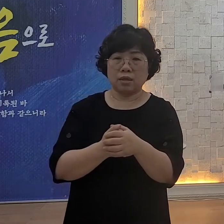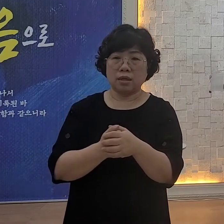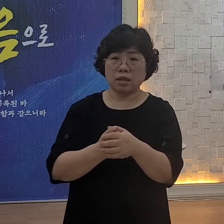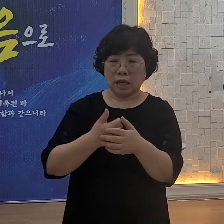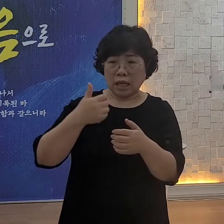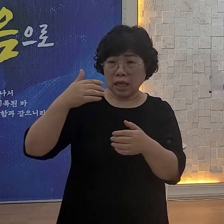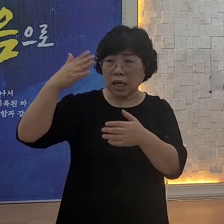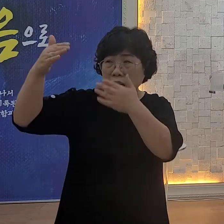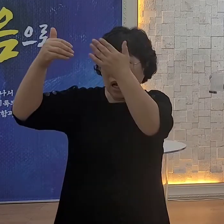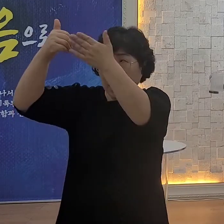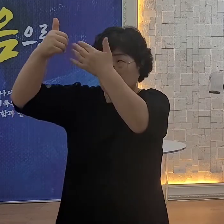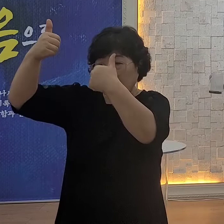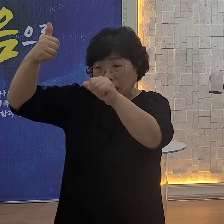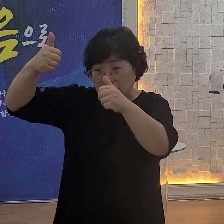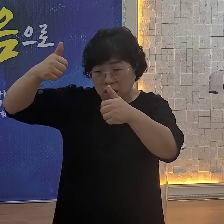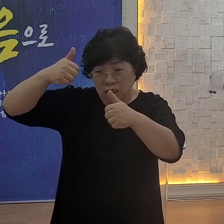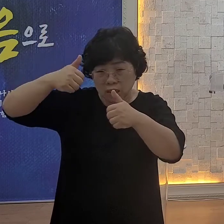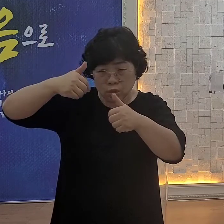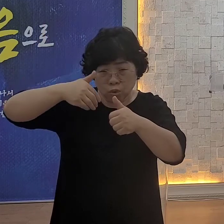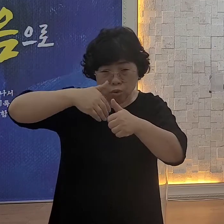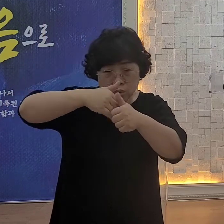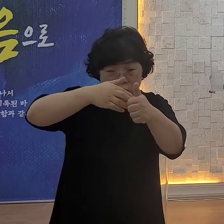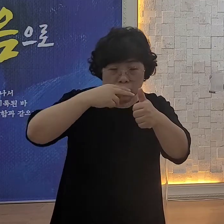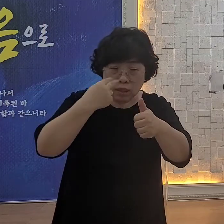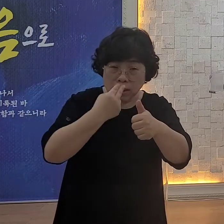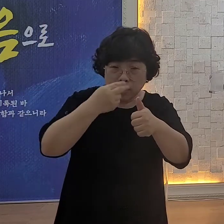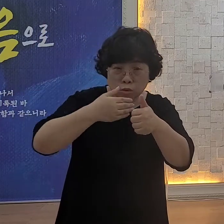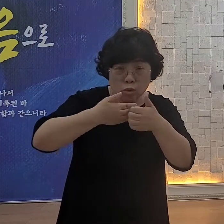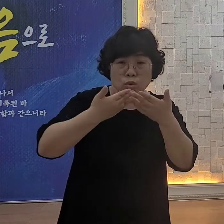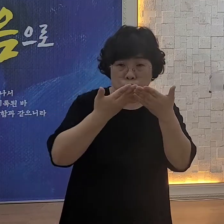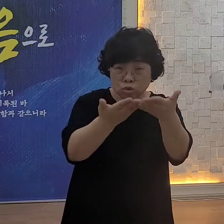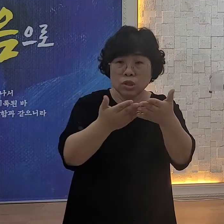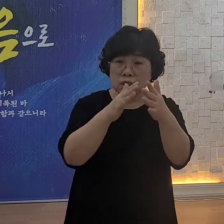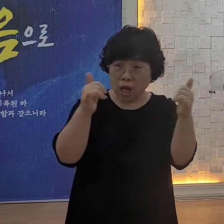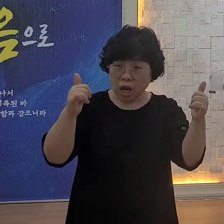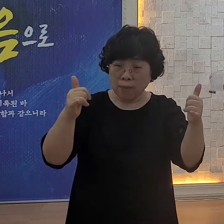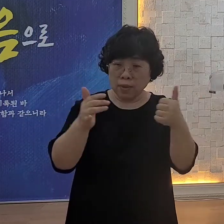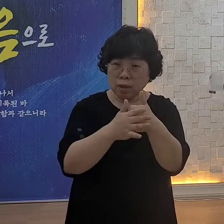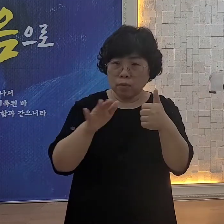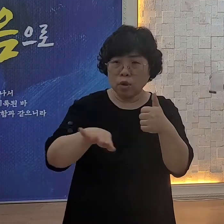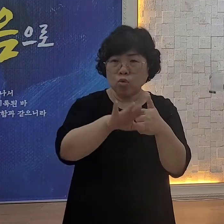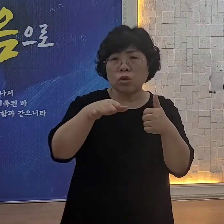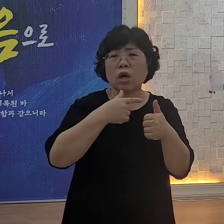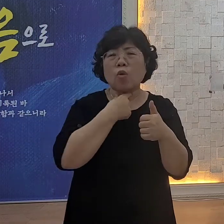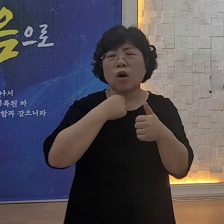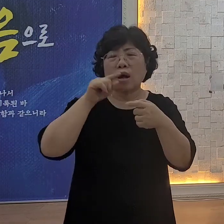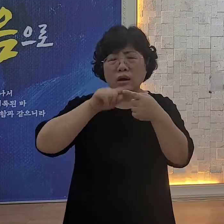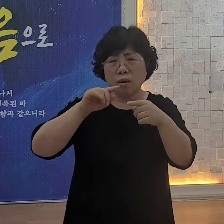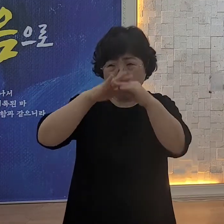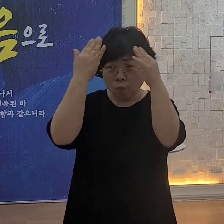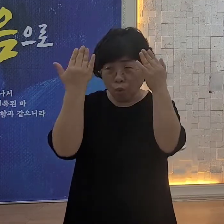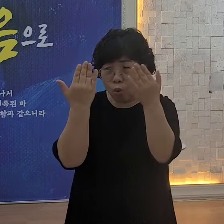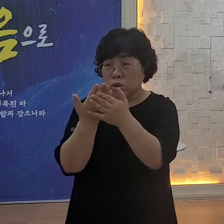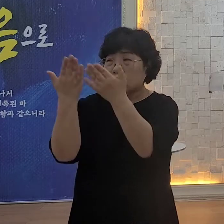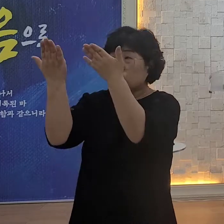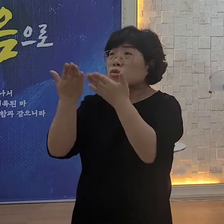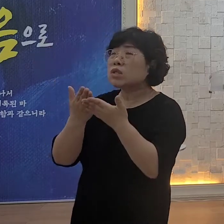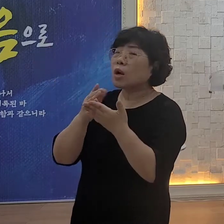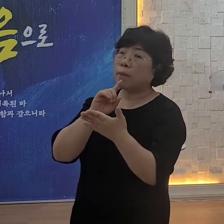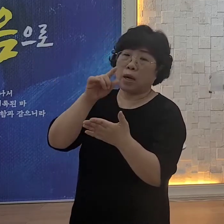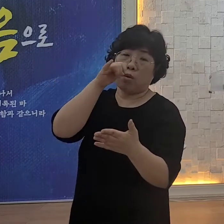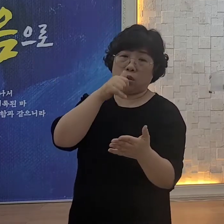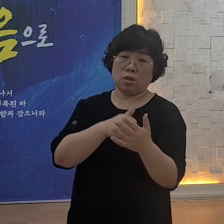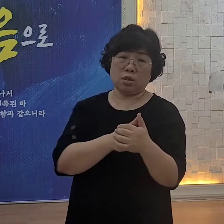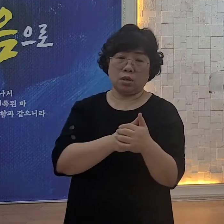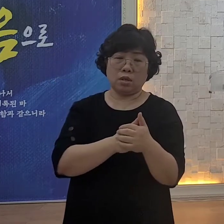아멘. 이게 기도가 막 정의하는 첫 번째 원리라. 하나님 우리에게 모든 것을 주신다고 성경은 말씀합니다. 여러분 기도할